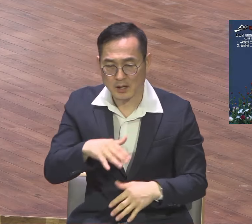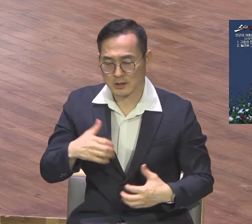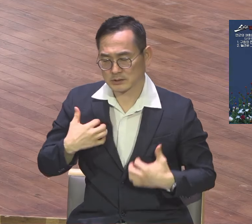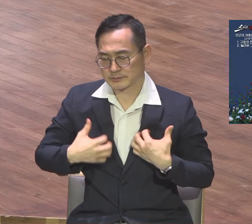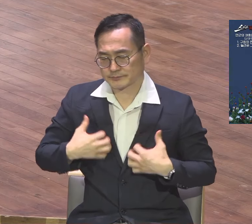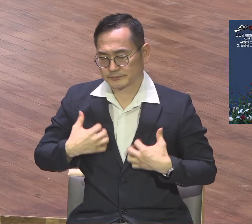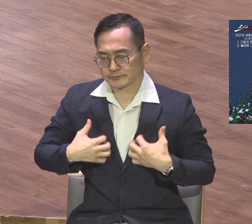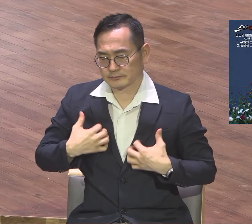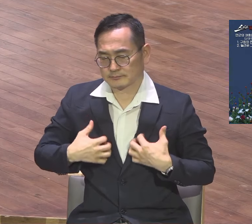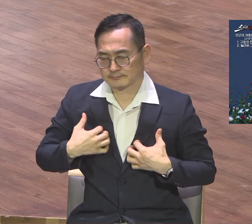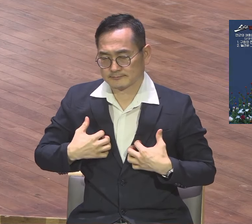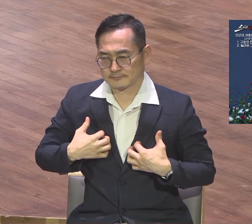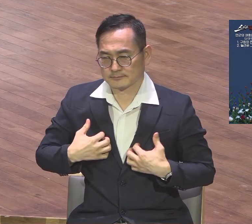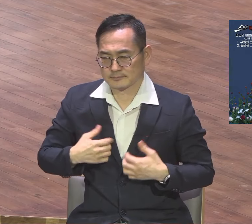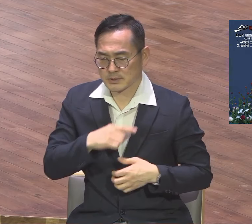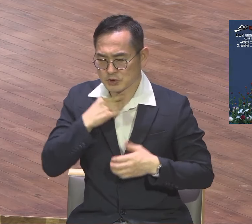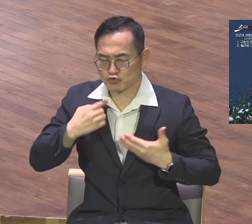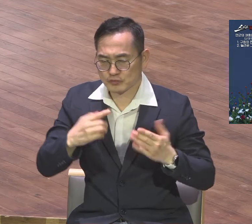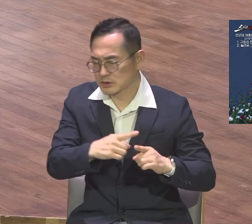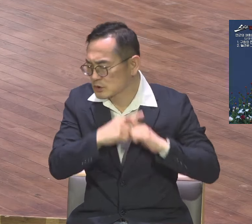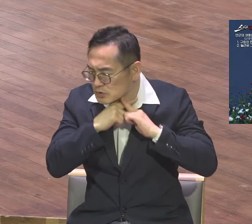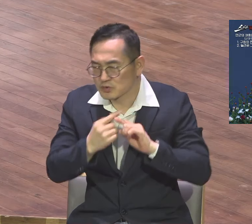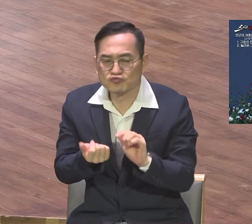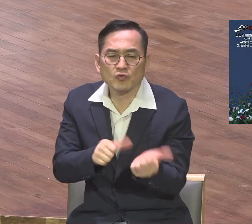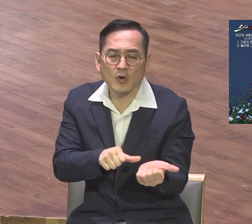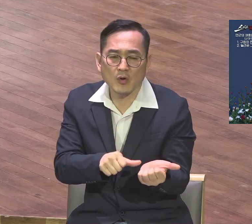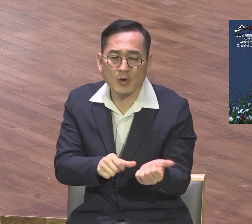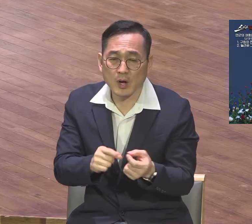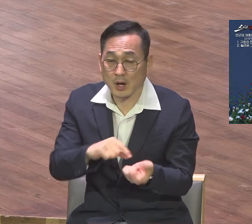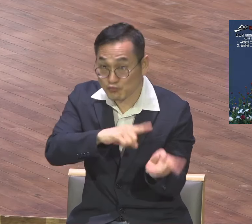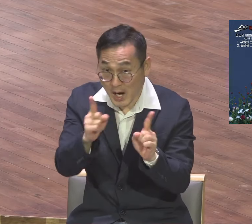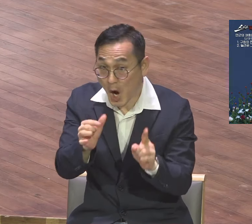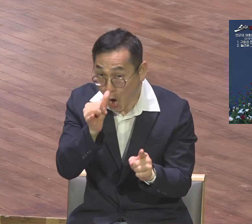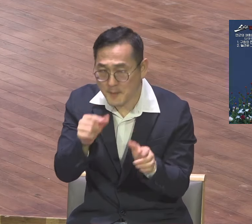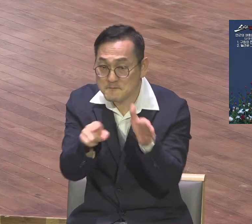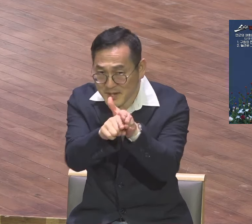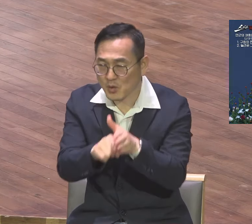생명 던져버렸어요. 부활했으니까, 영생이 있으니까